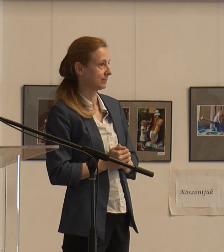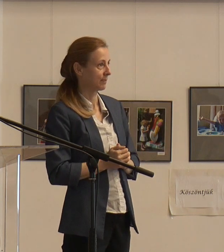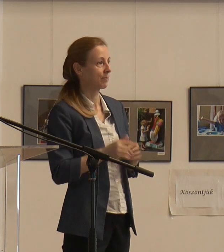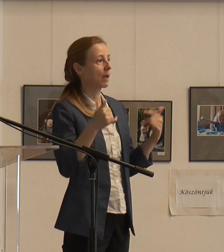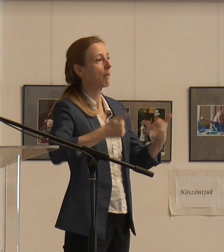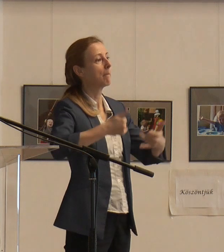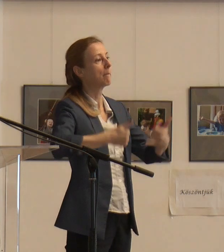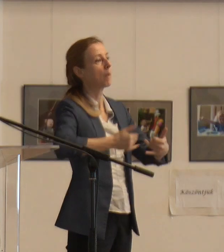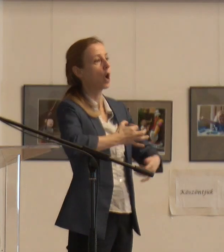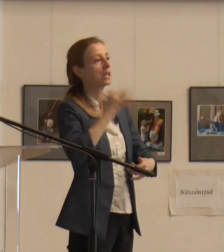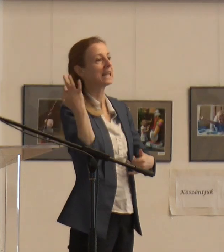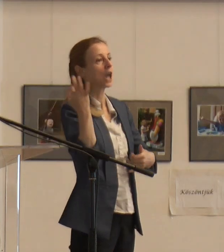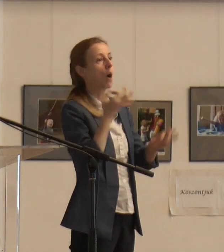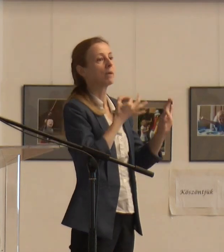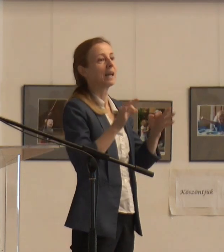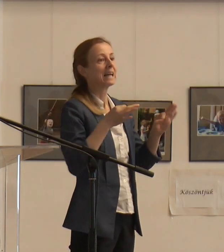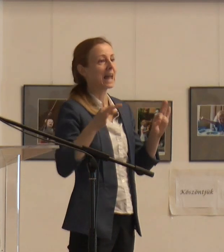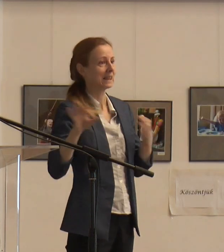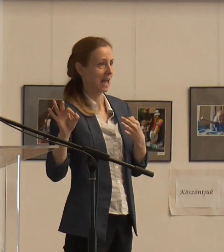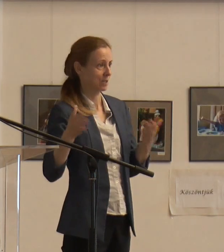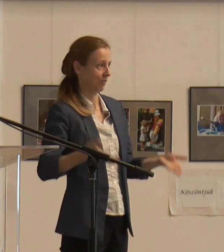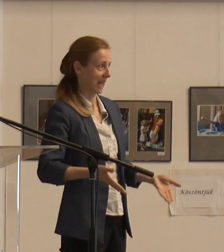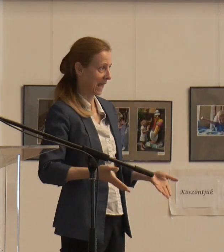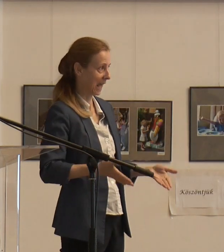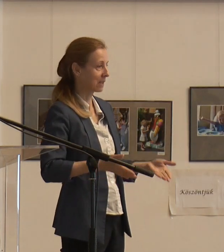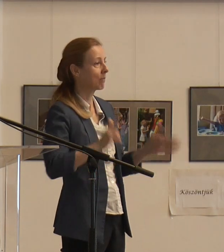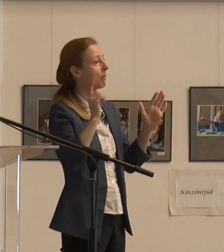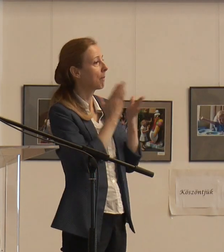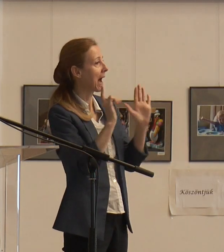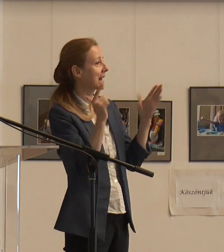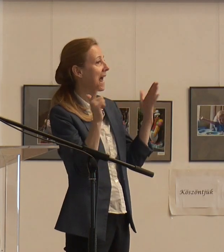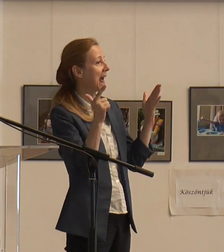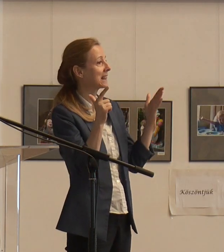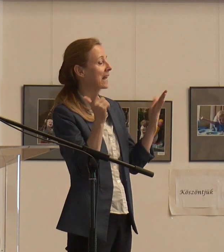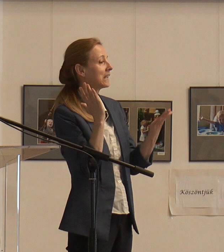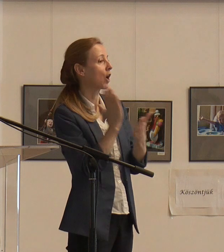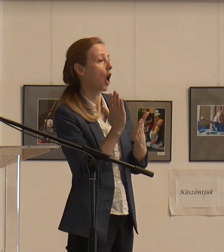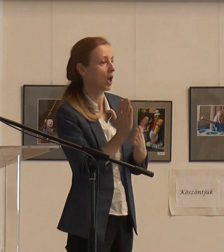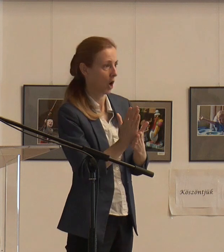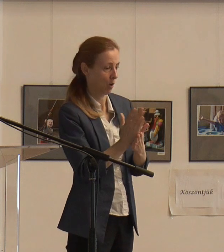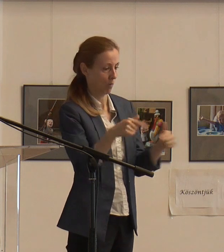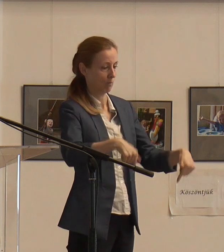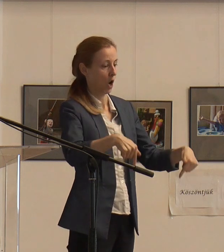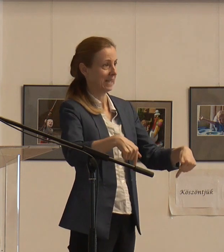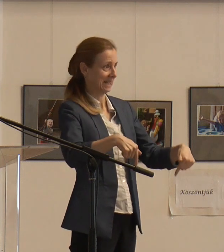Ezt a mai napi rendezvényünket 7. alkalommal rendezzük itt